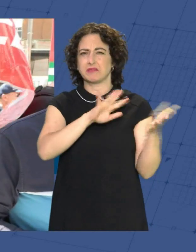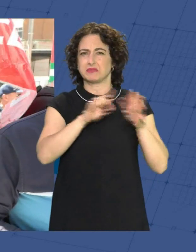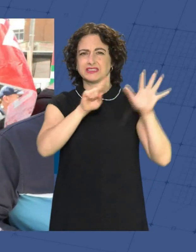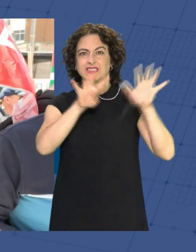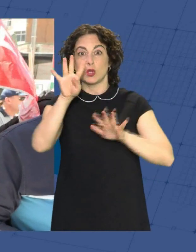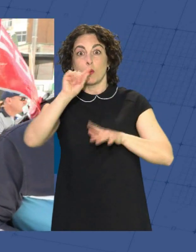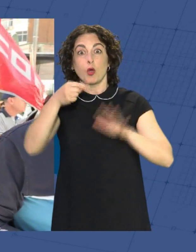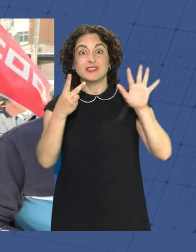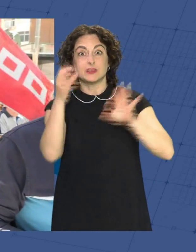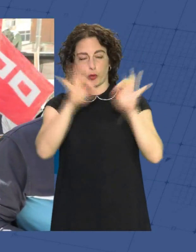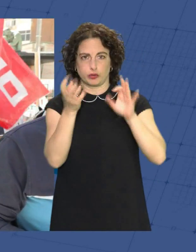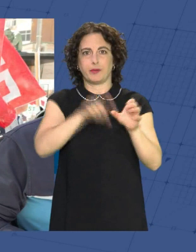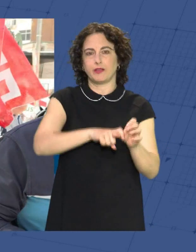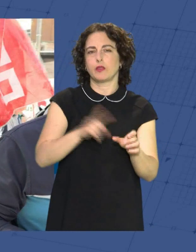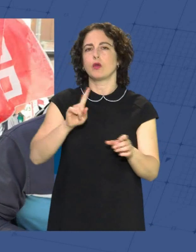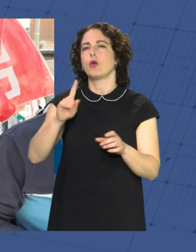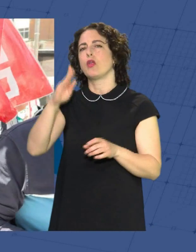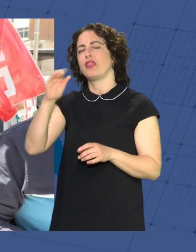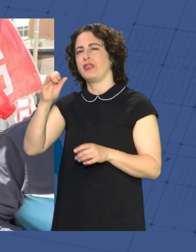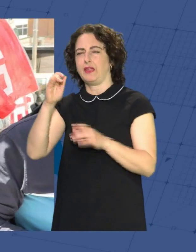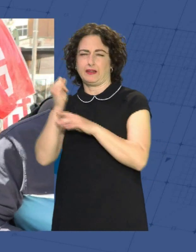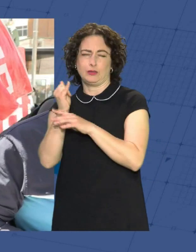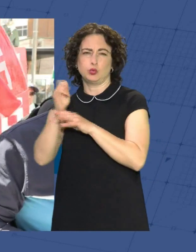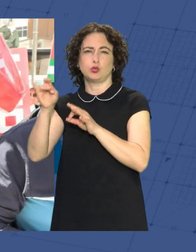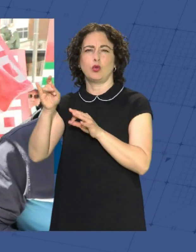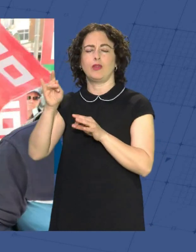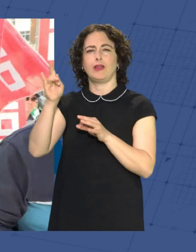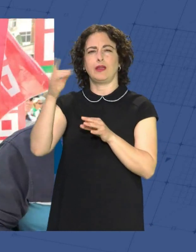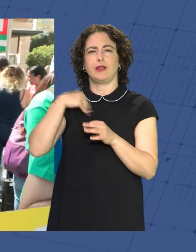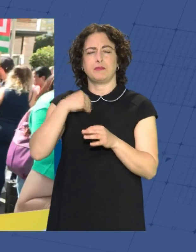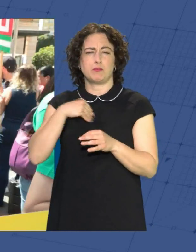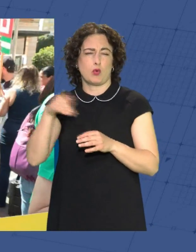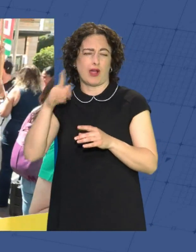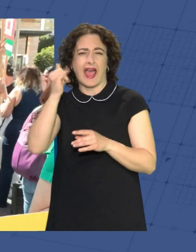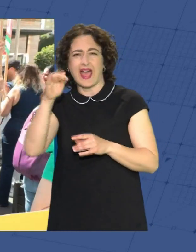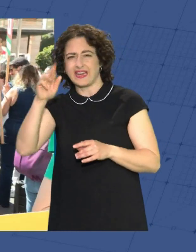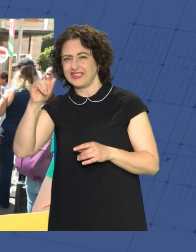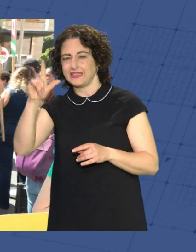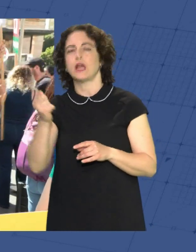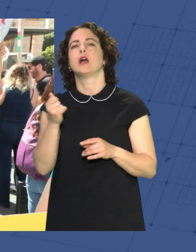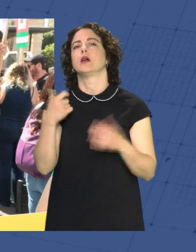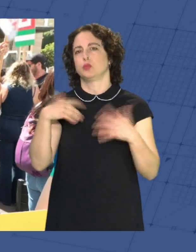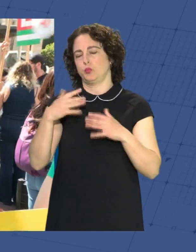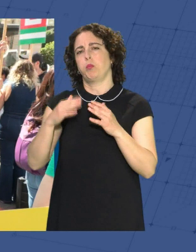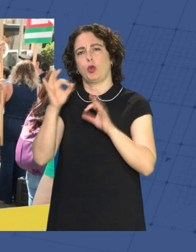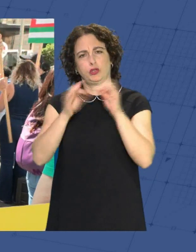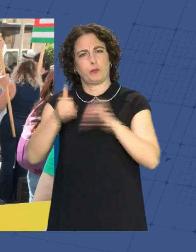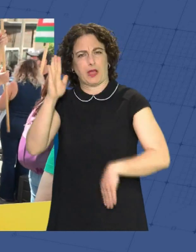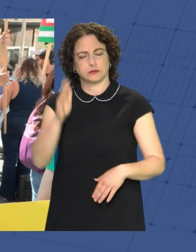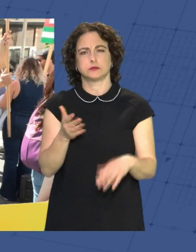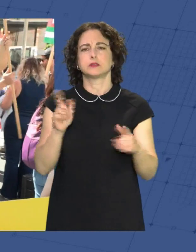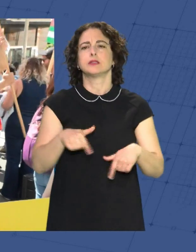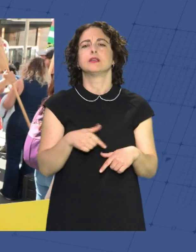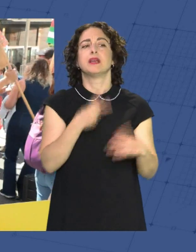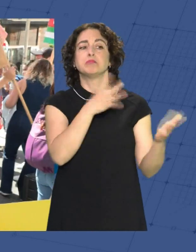,7% o C. La Jarilla de Huerta de Almería con un 50% de seguimiento. Hemos hecho un sondeo en torno al